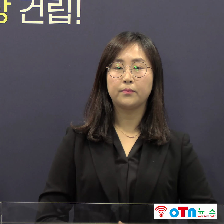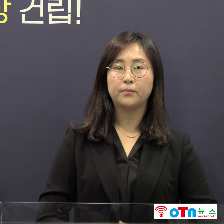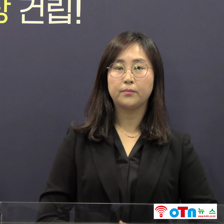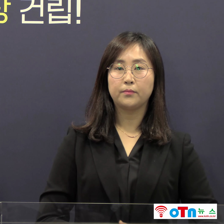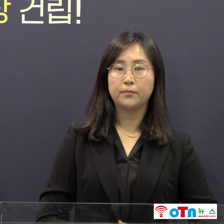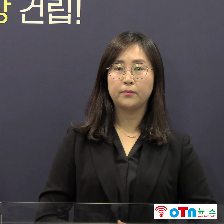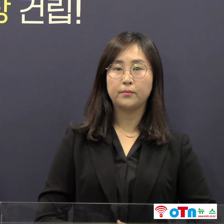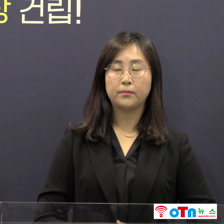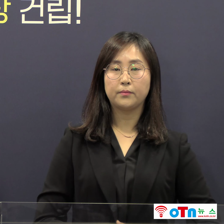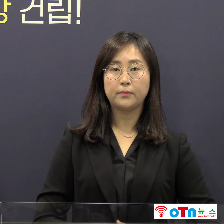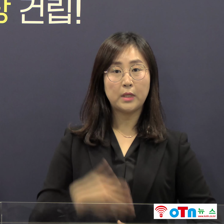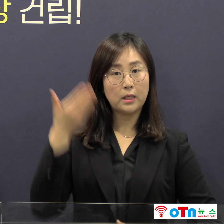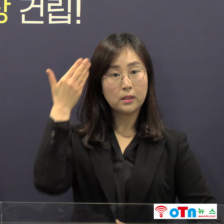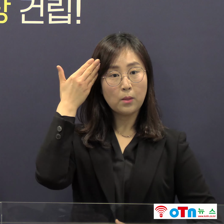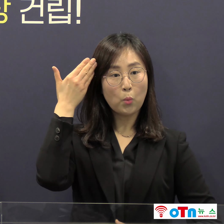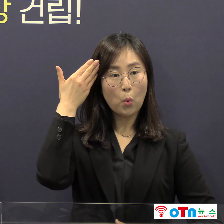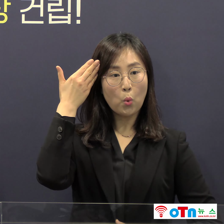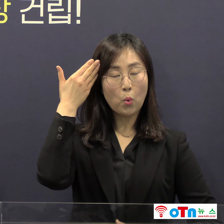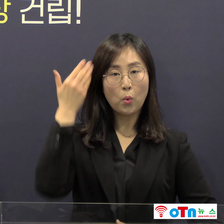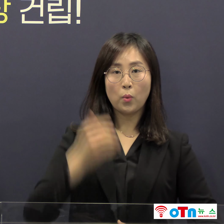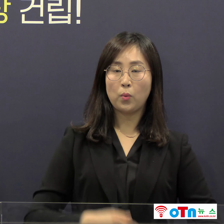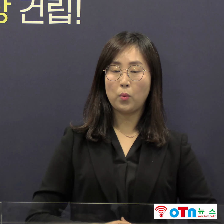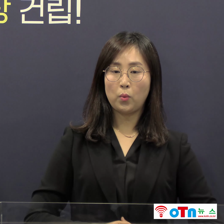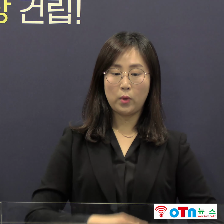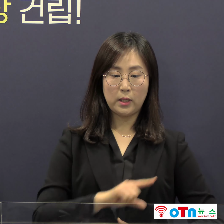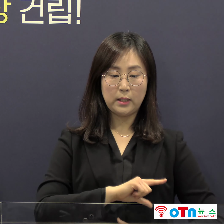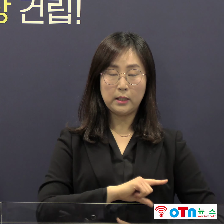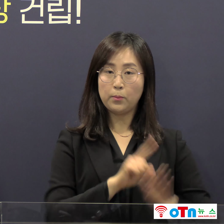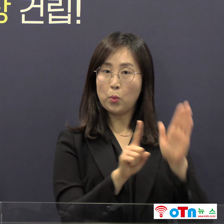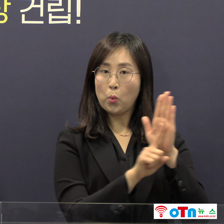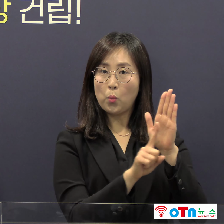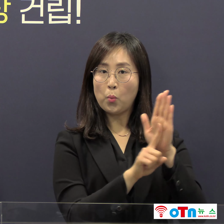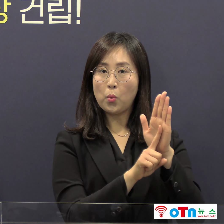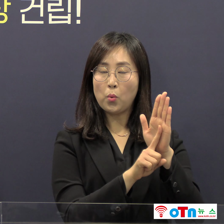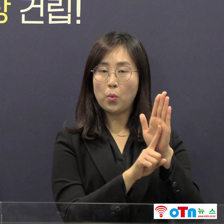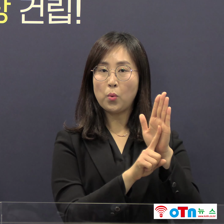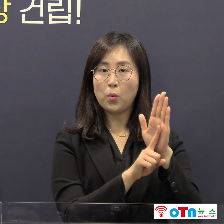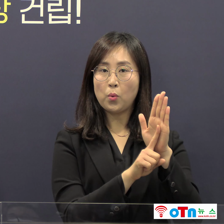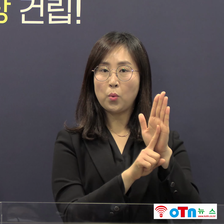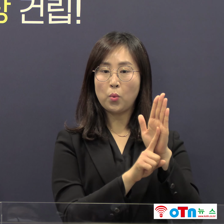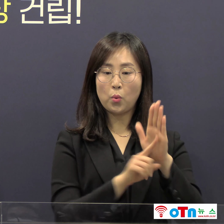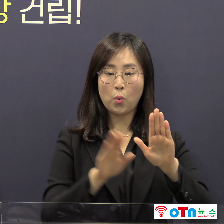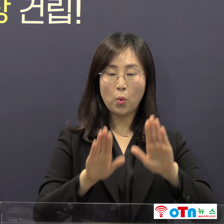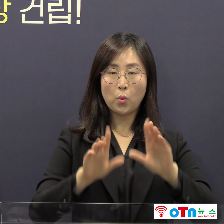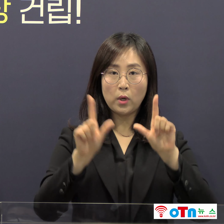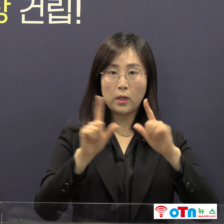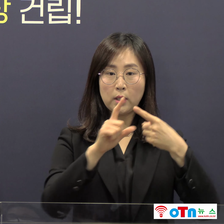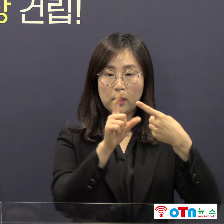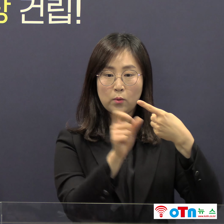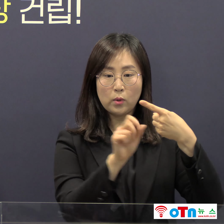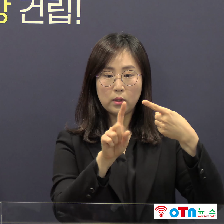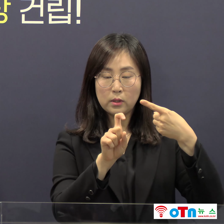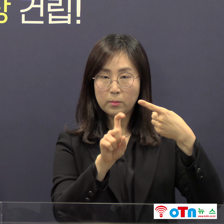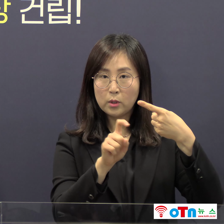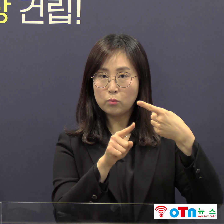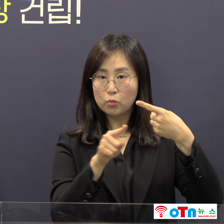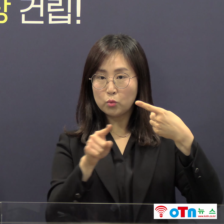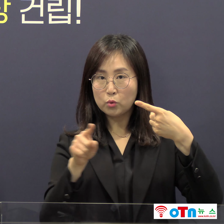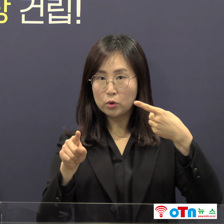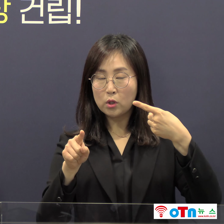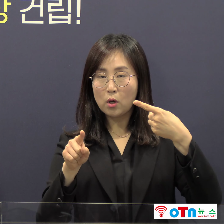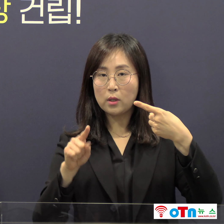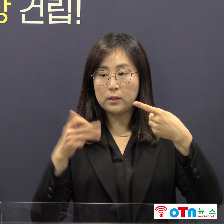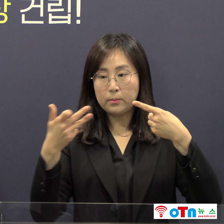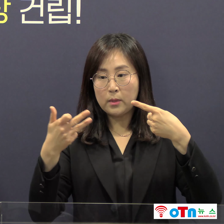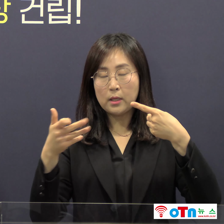네, 참고로 그 명칭 공모는 저희들이 올해 1월 11일부터 18일까지 우리